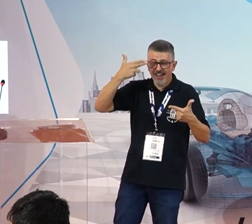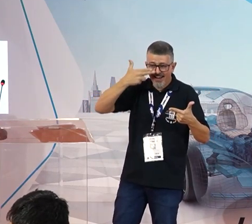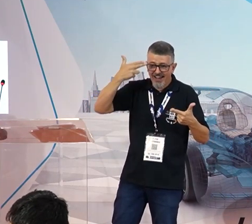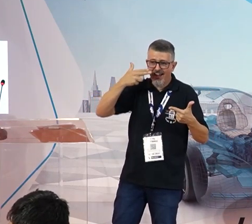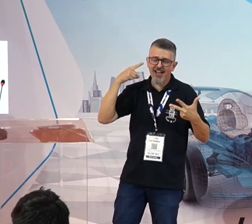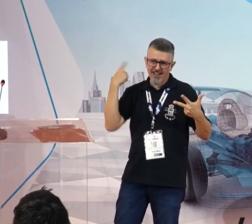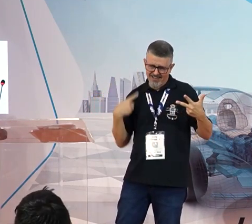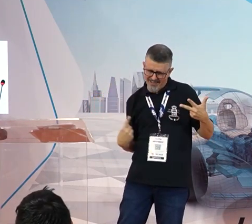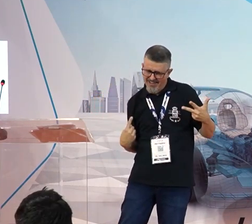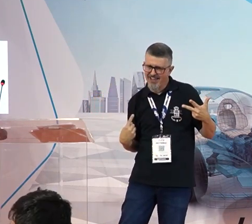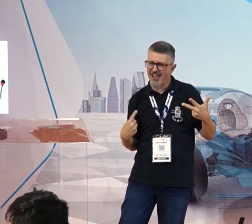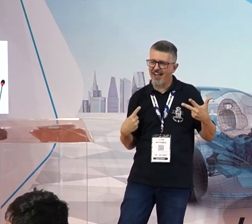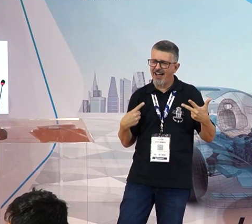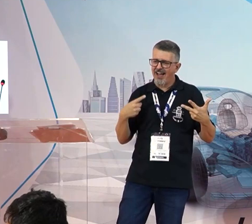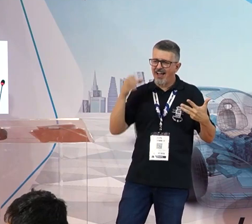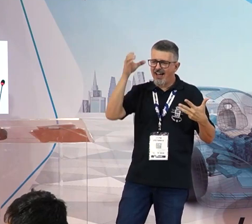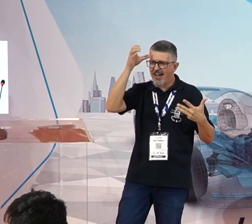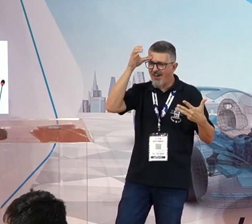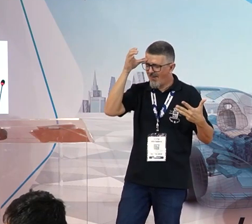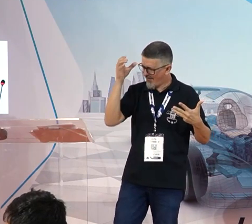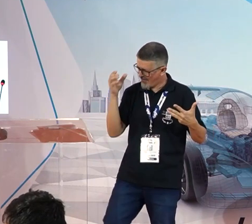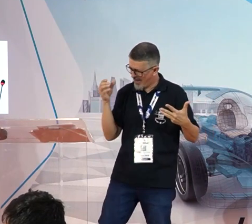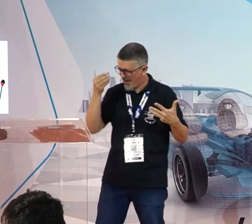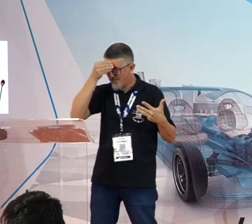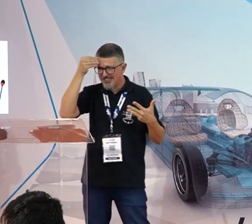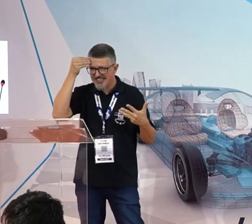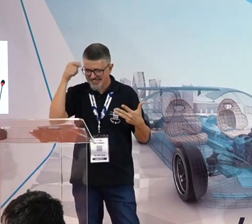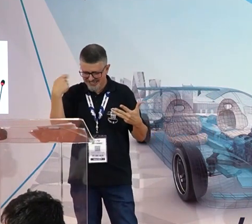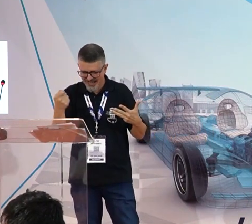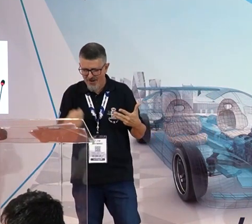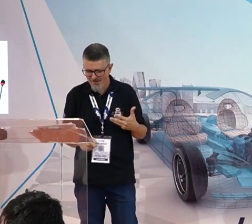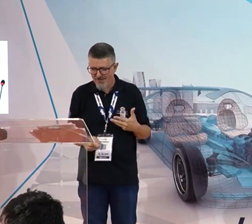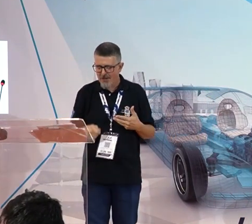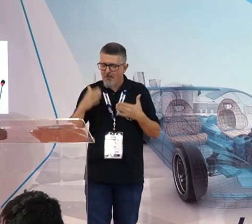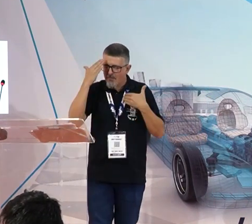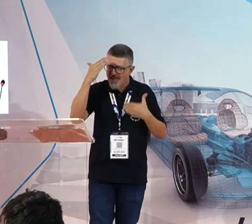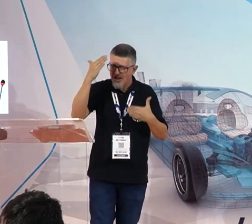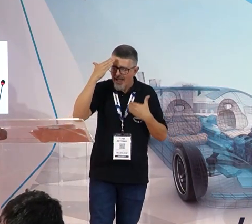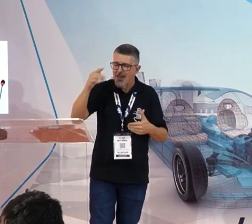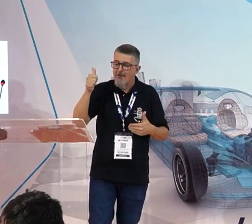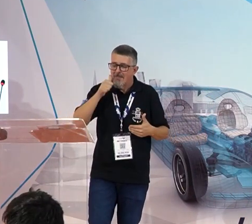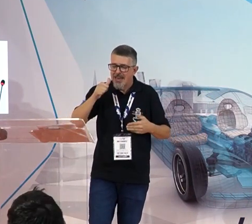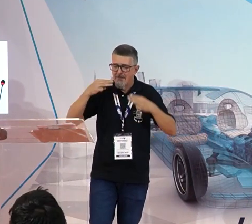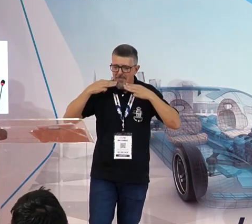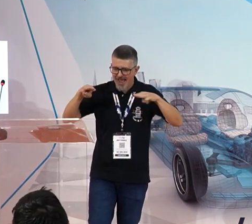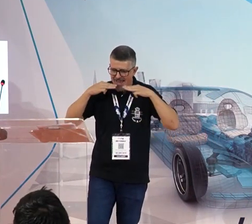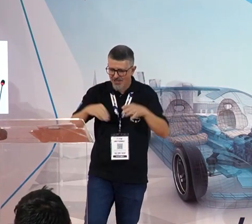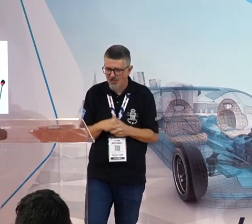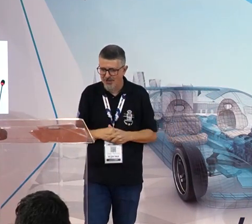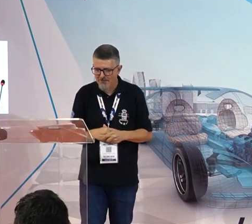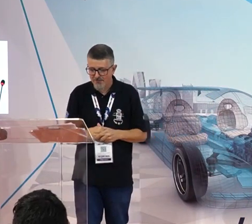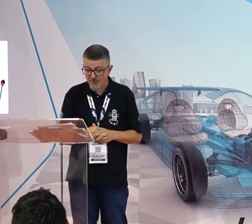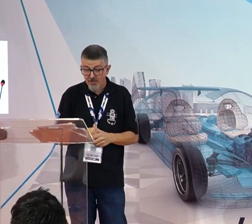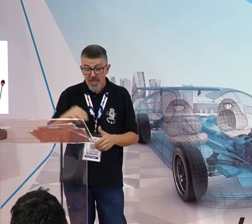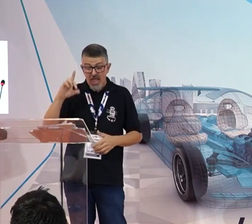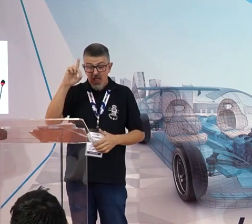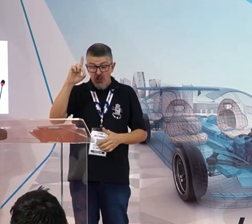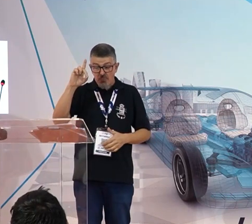eu não lembro dos nomes também eu me esqueci dos nomes mas muito obrigado pelas meninas do marketing